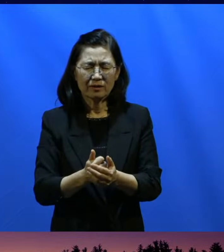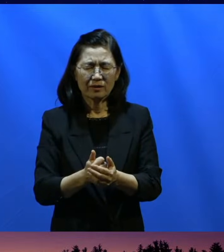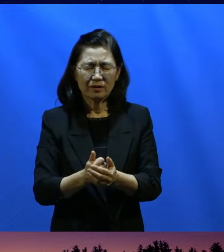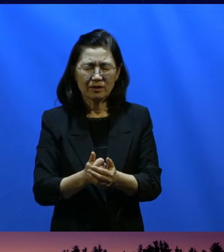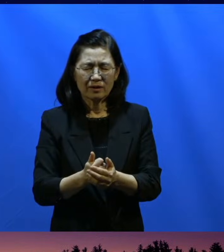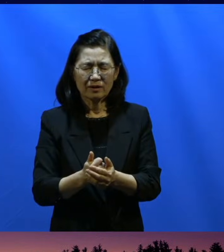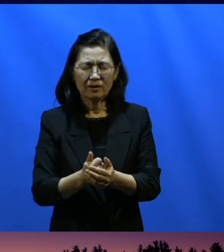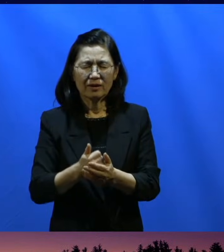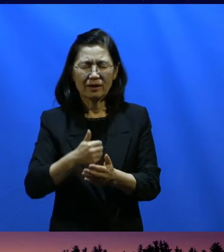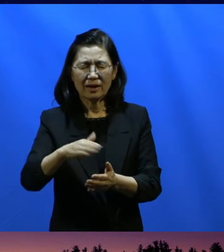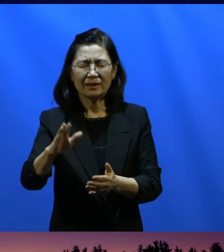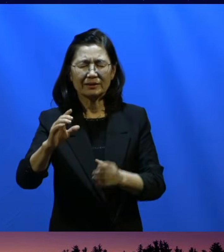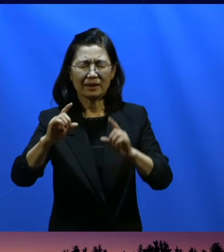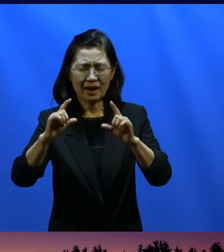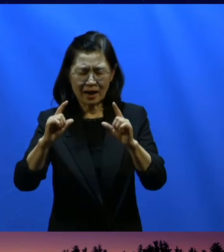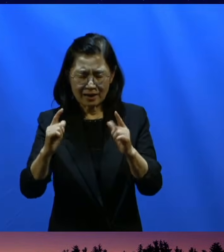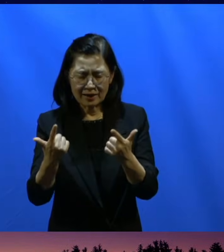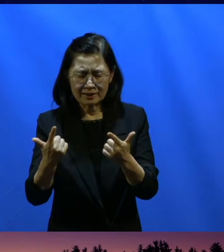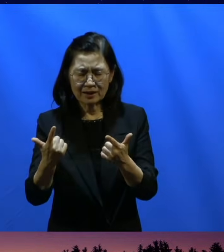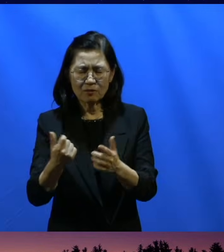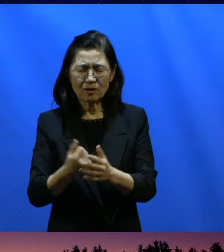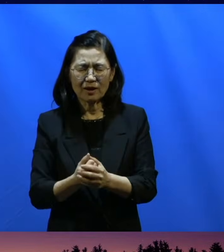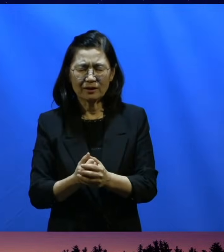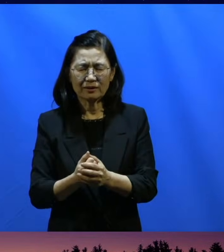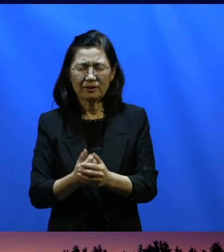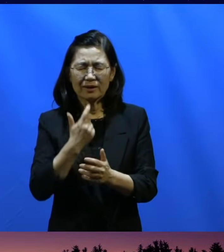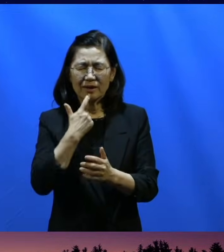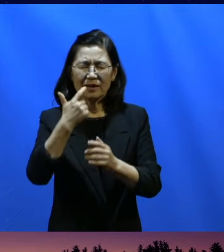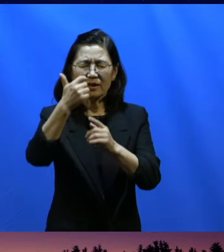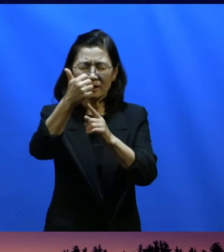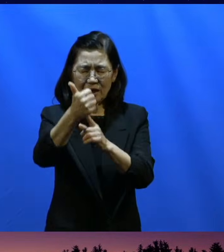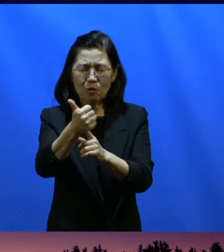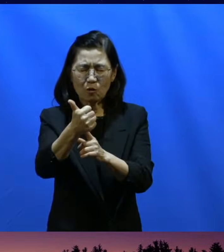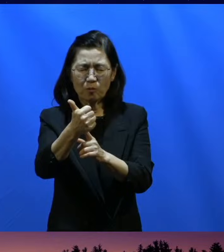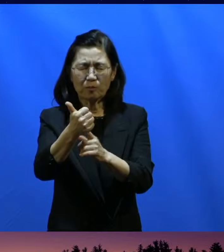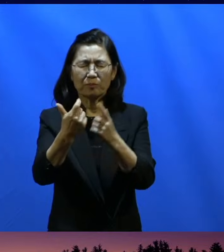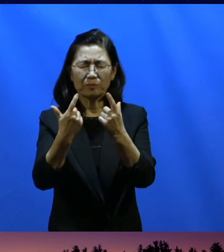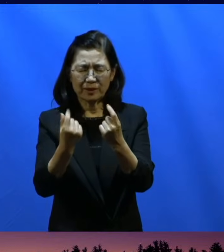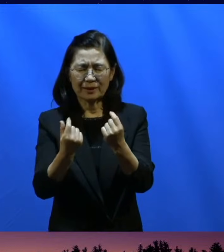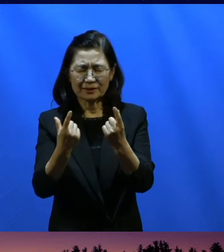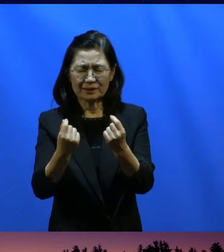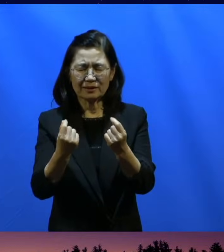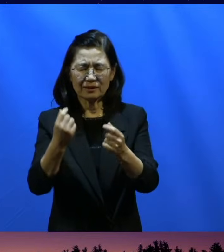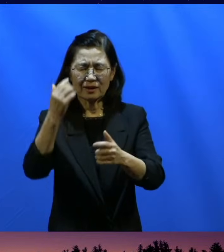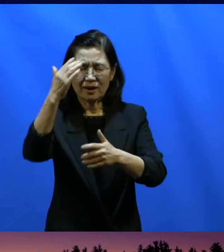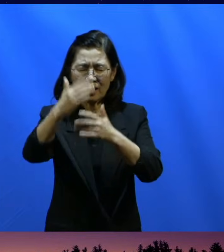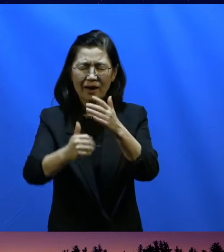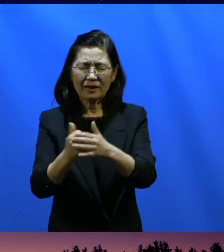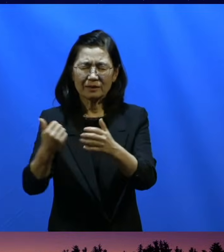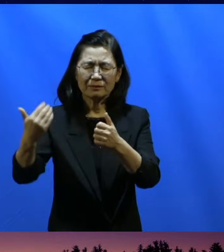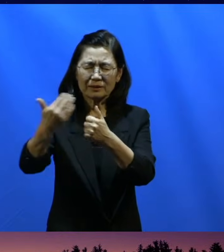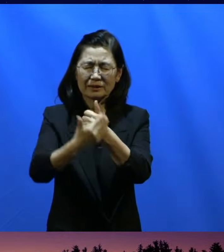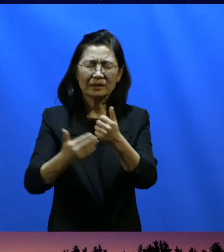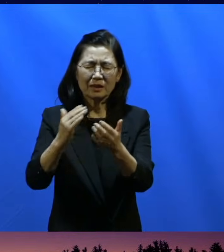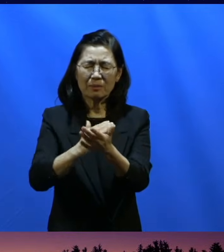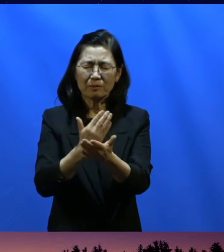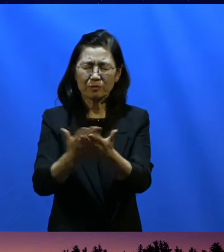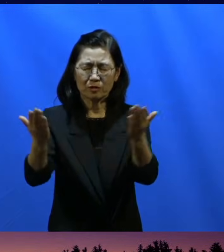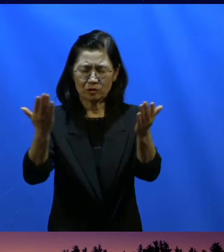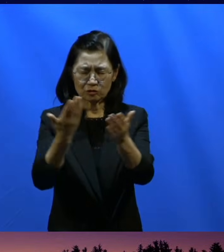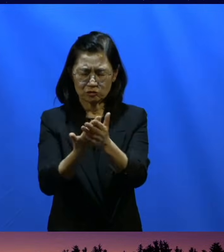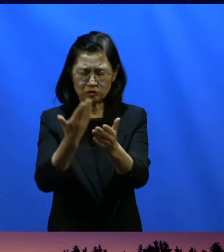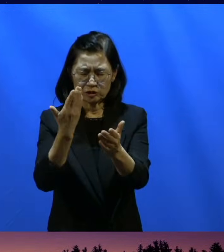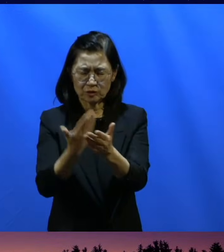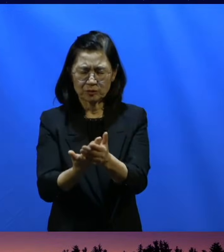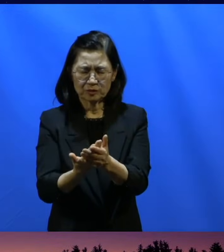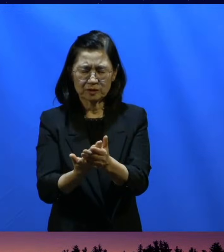되게 하여 주시옵소서. 하나님, 그 은혜를 베풀어 주시옵소서. 그 은혜의 역사가 우리의 인생을 끌고 가게 하여